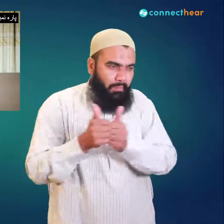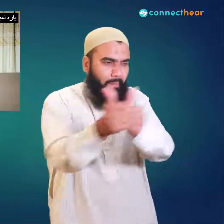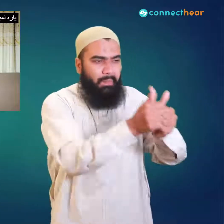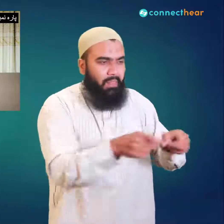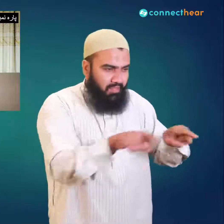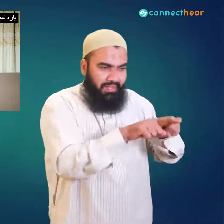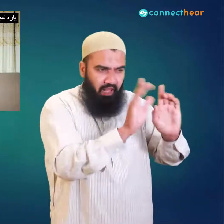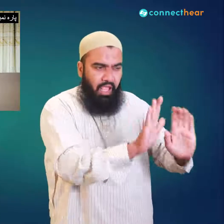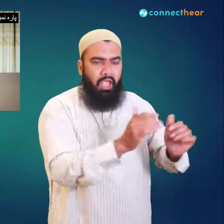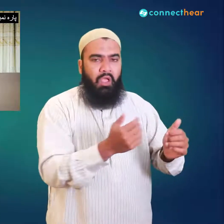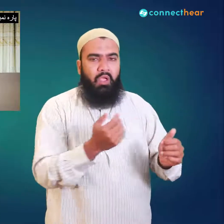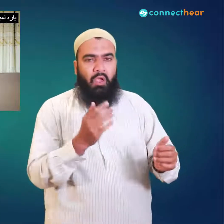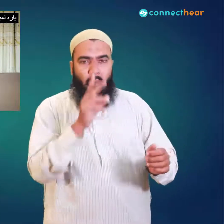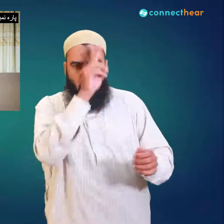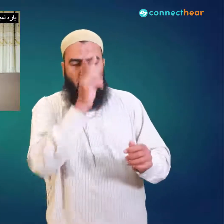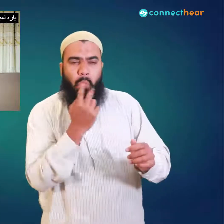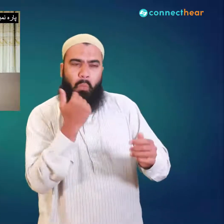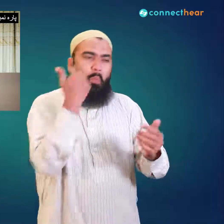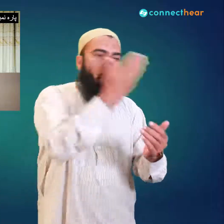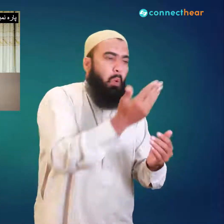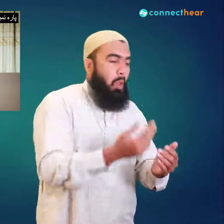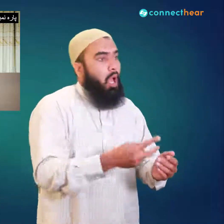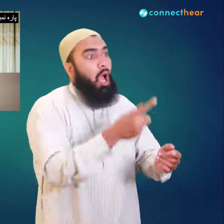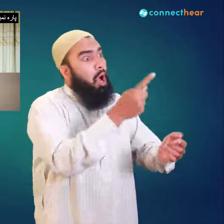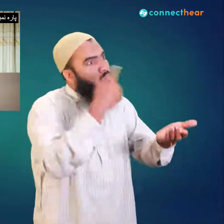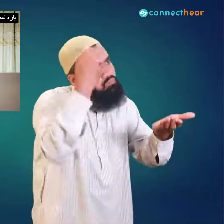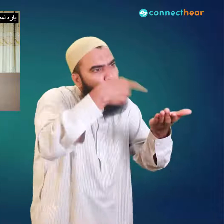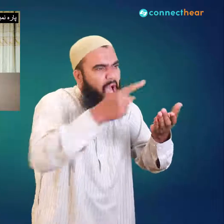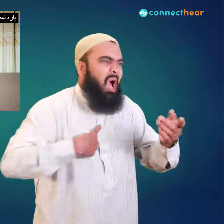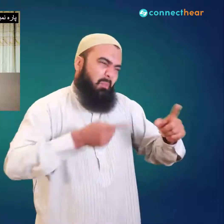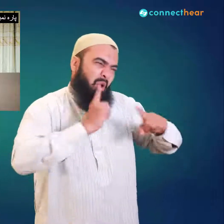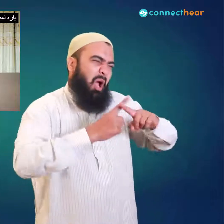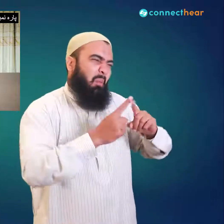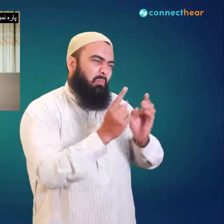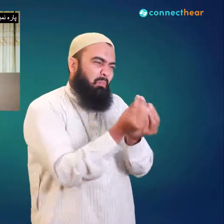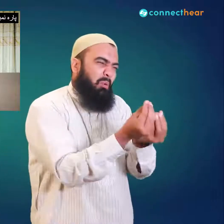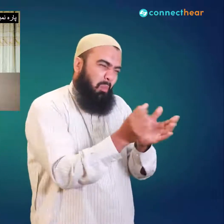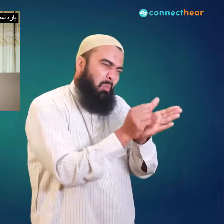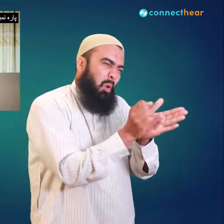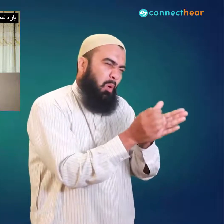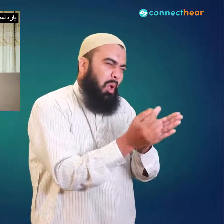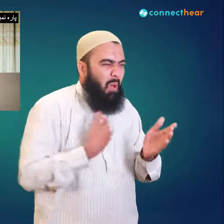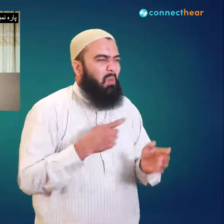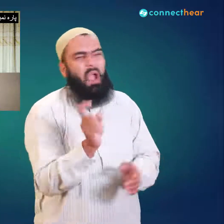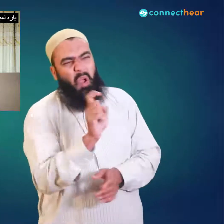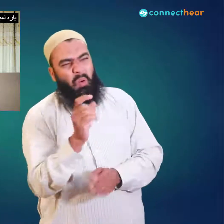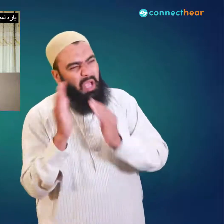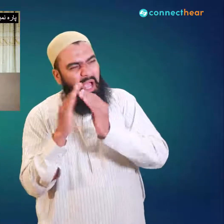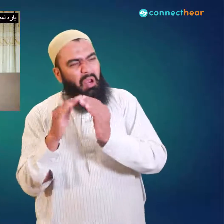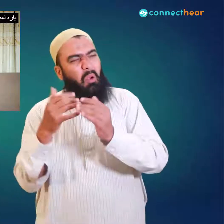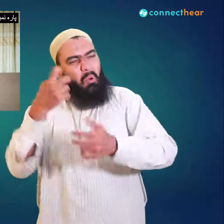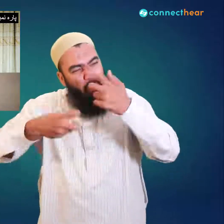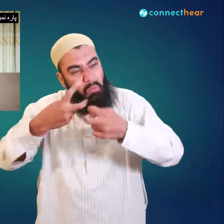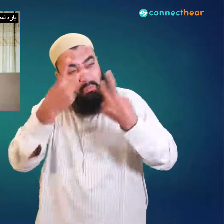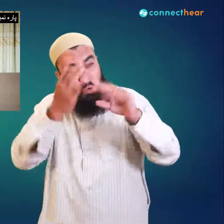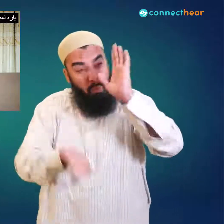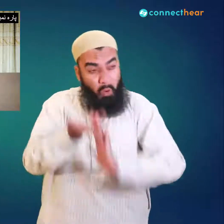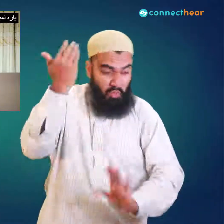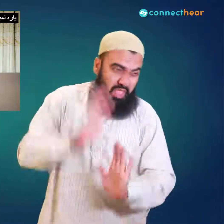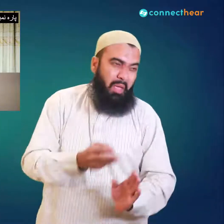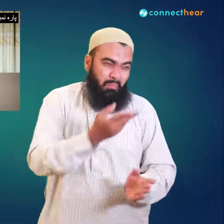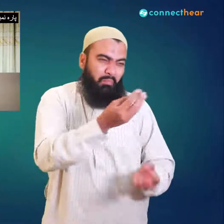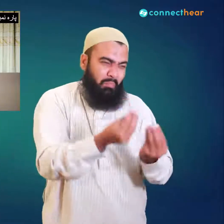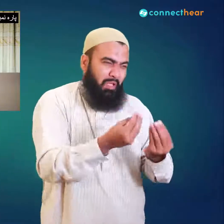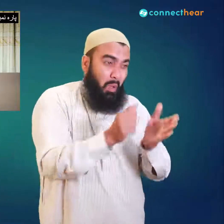نے بذریعہ وحی آپ صلی اللہ علیہ وسلم کو ان کے جھوٹے عذرات کے بارے میں بتا دیا، تو آپ صلی اللہ علیہ وسلم